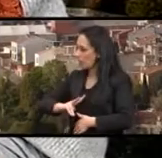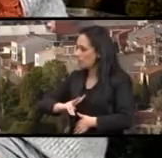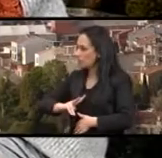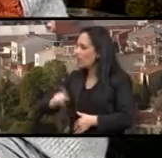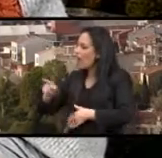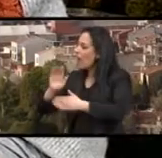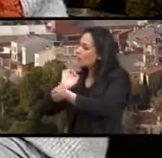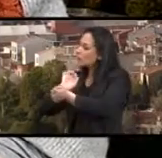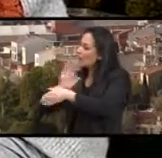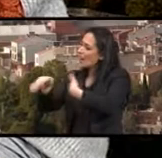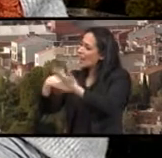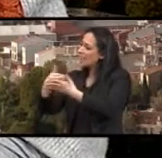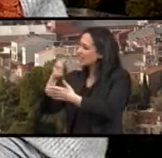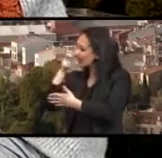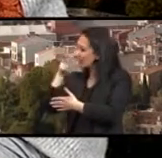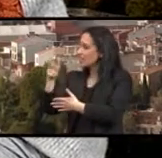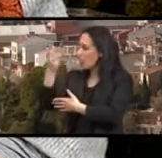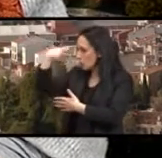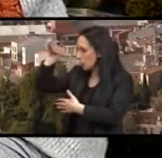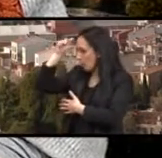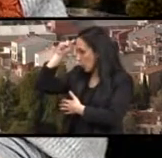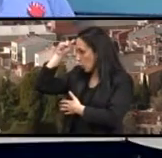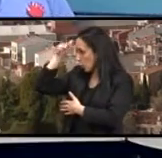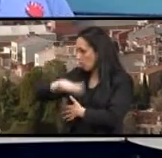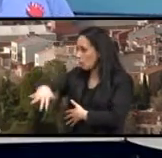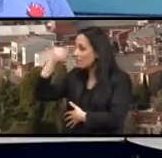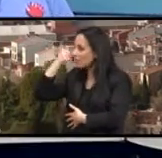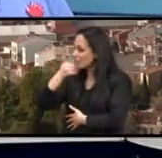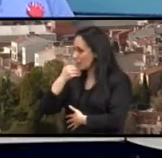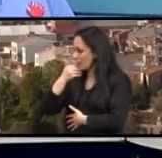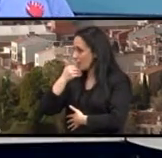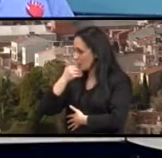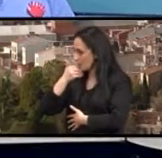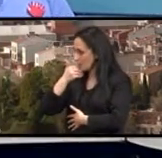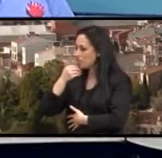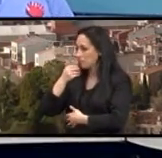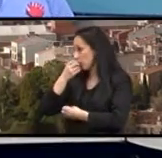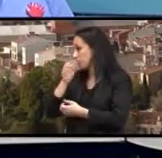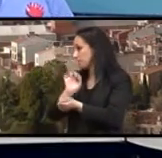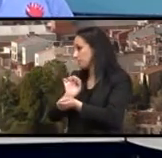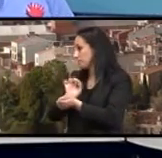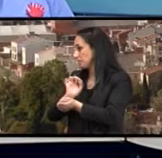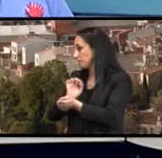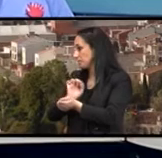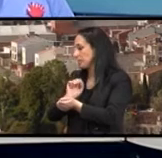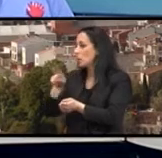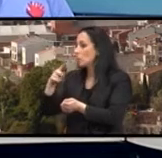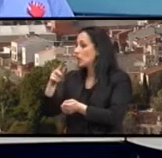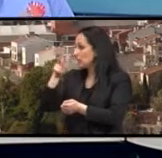3 anys que no estigués aquí, pues, no em tocava, empatronada. Després, quan va fer 3, van dir que no, que eren 4.